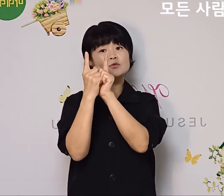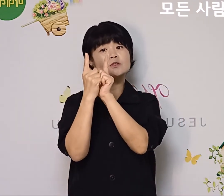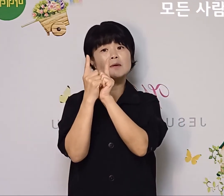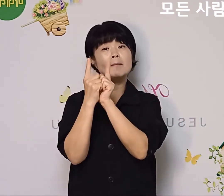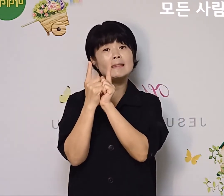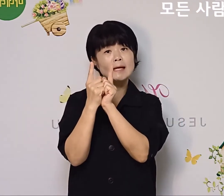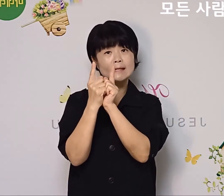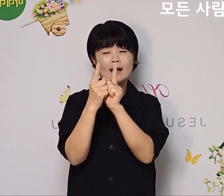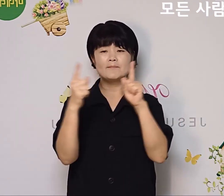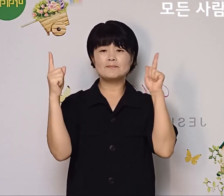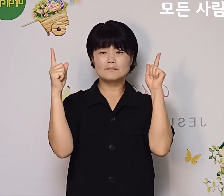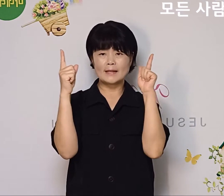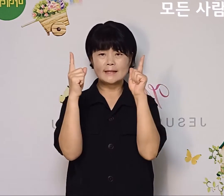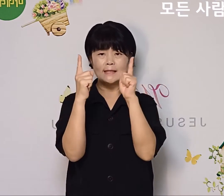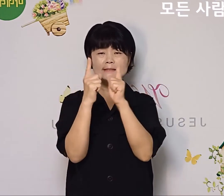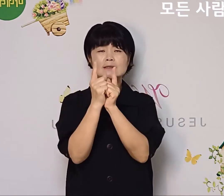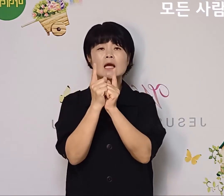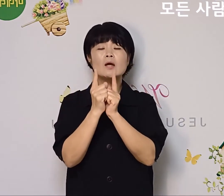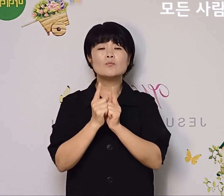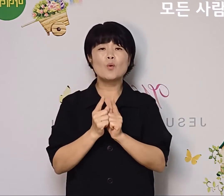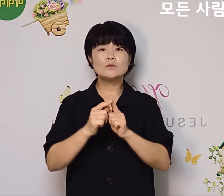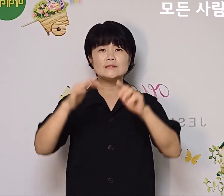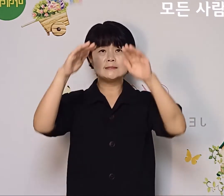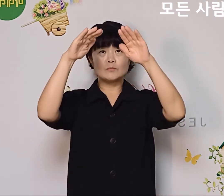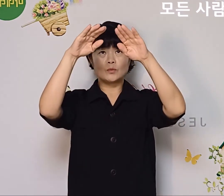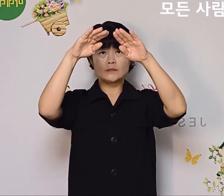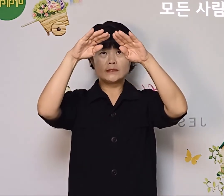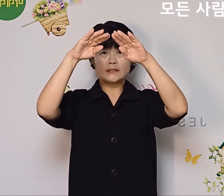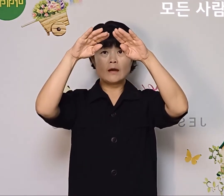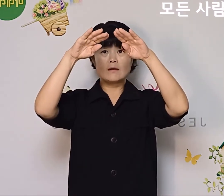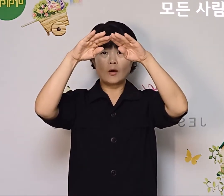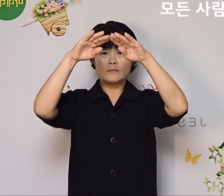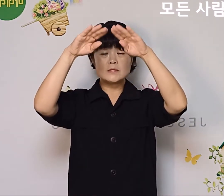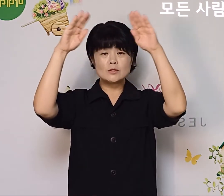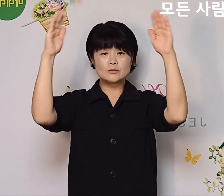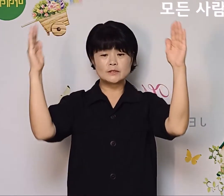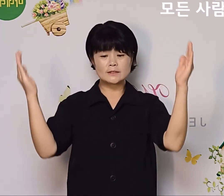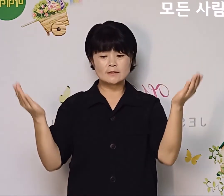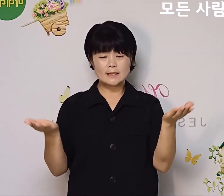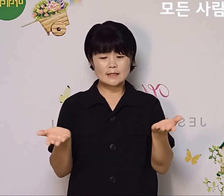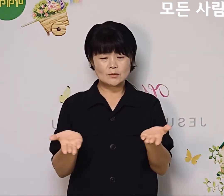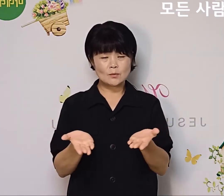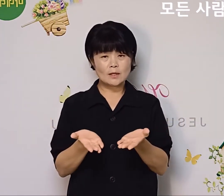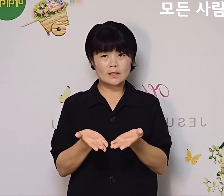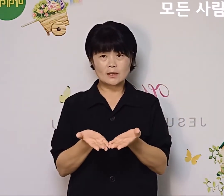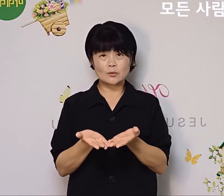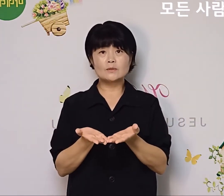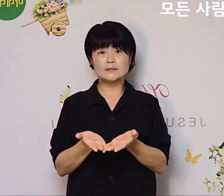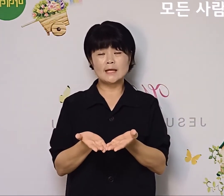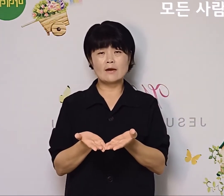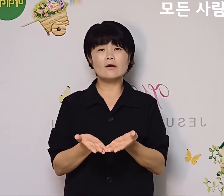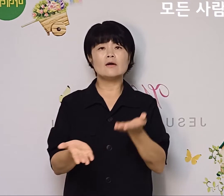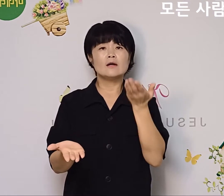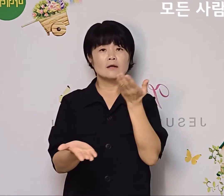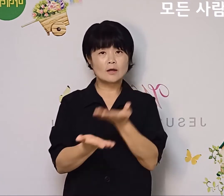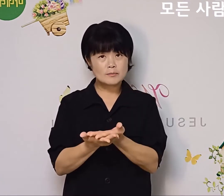붙으면 만나는 모든은요 검지로 붙여서 새끼손가락으로 끝나요.